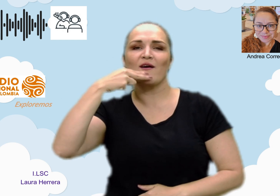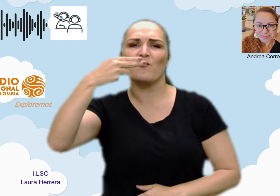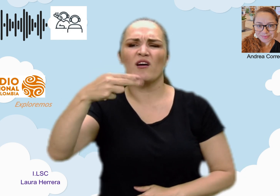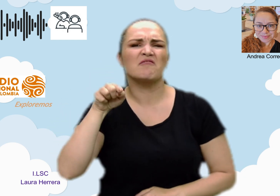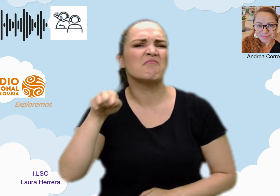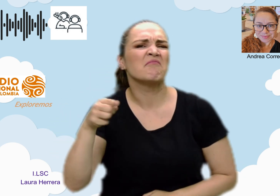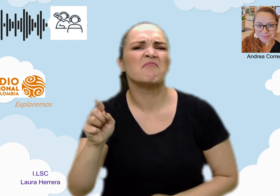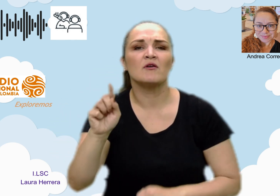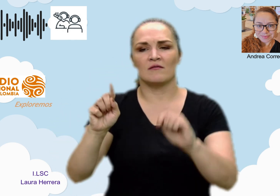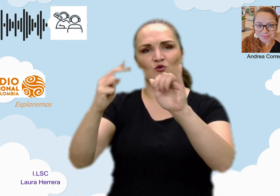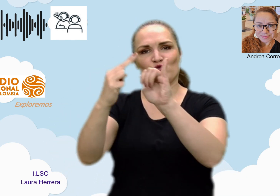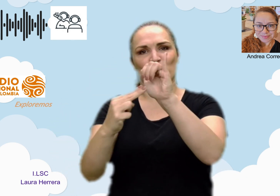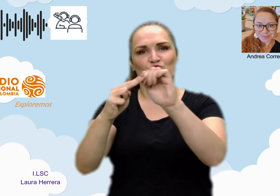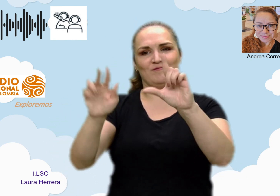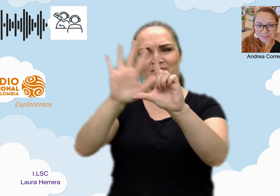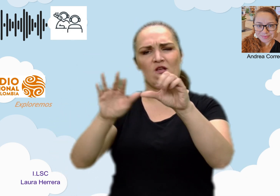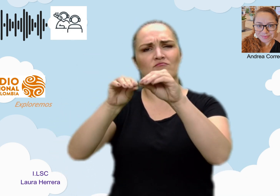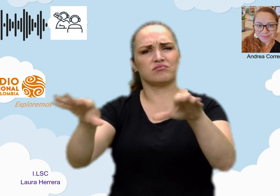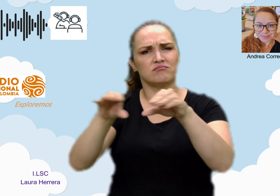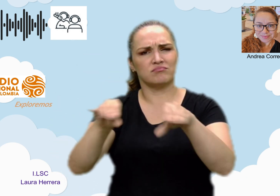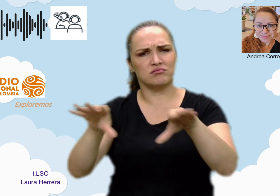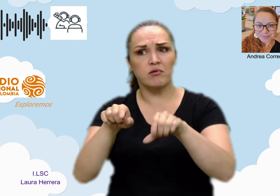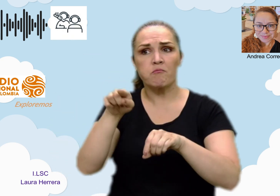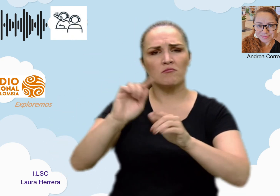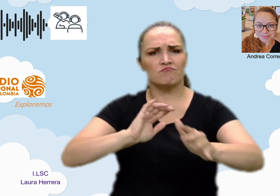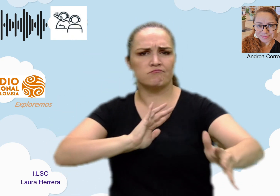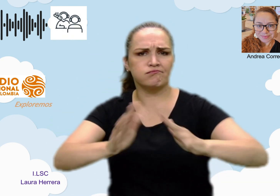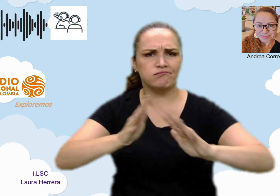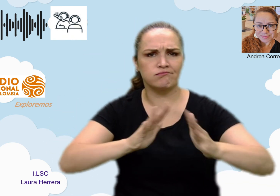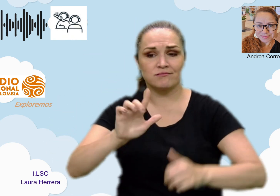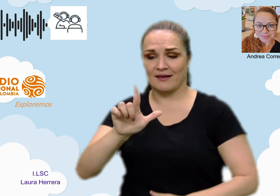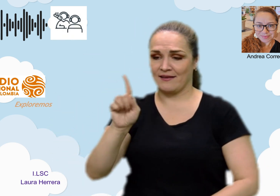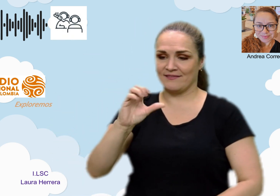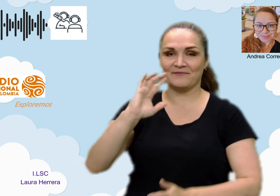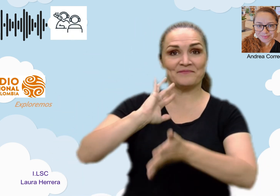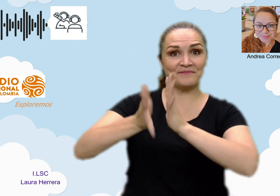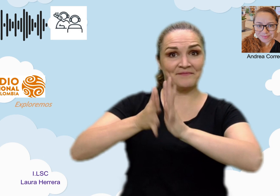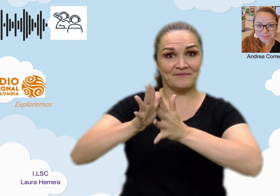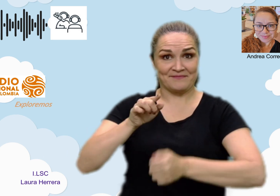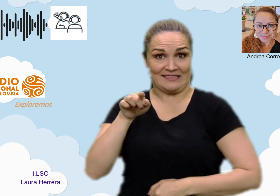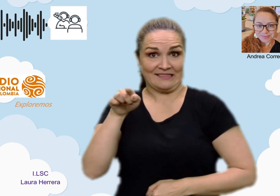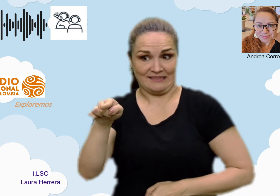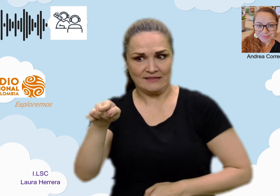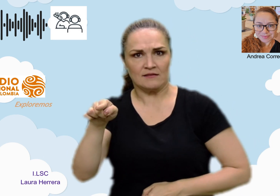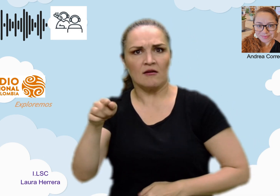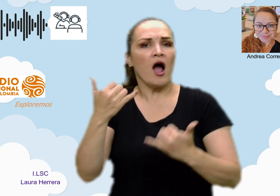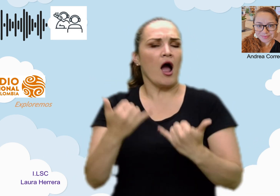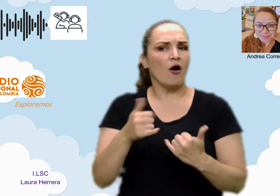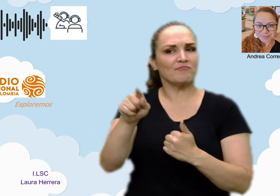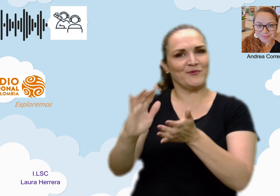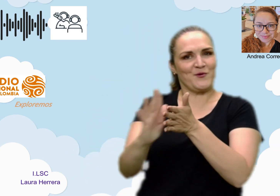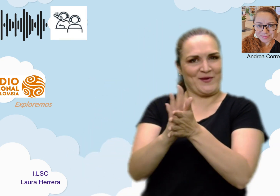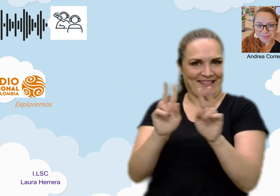Sueñacuentos, un canal de YouTube que comparte contenido desde una didáctica basada en narraciones en lengua de señas colombiana.